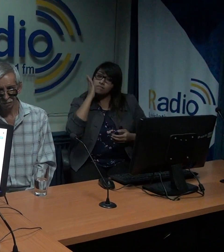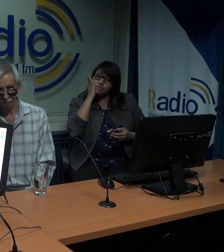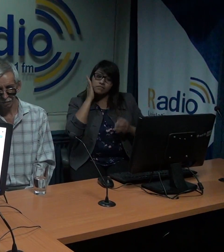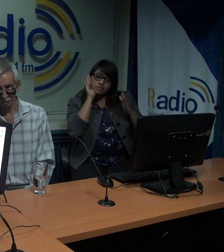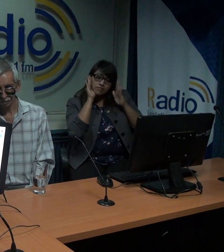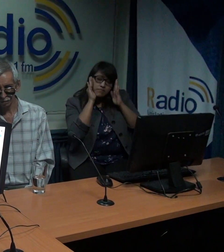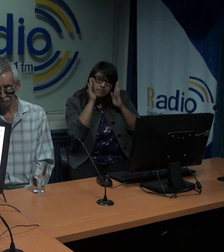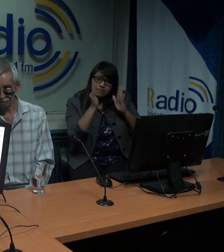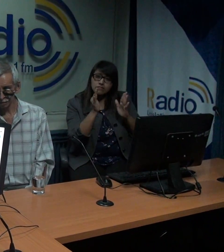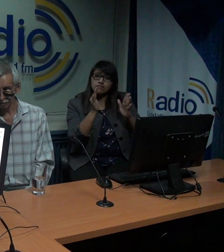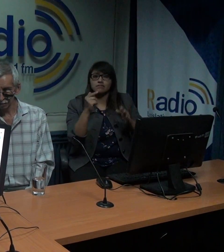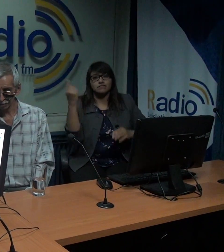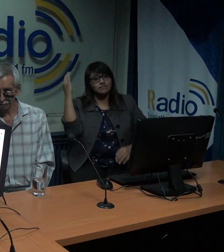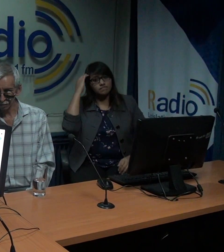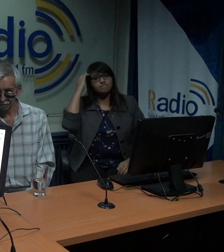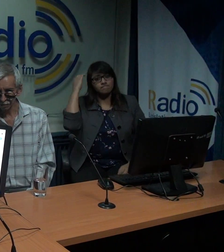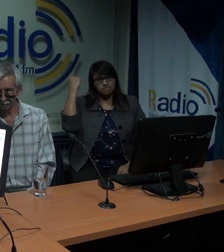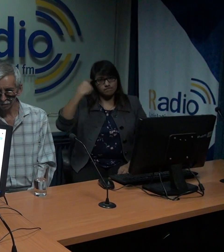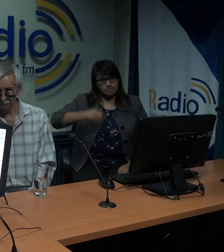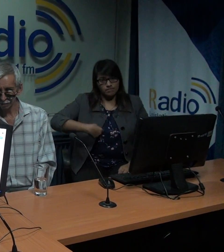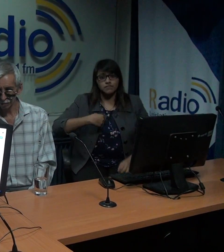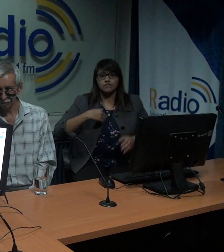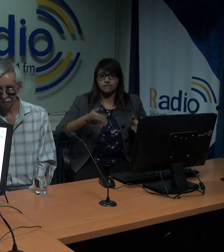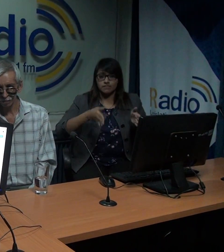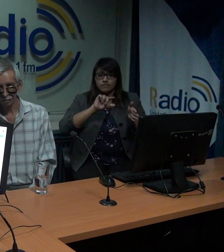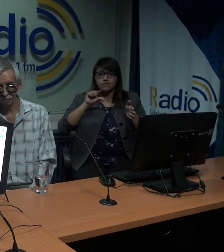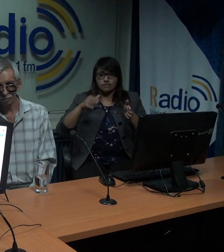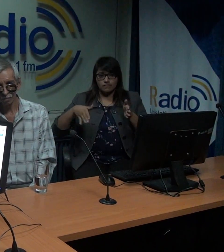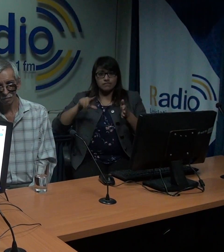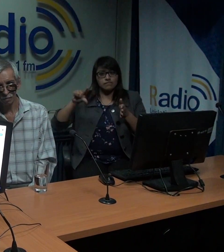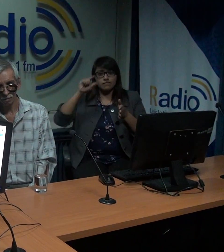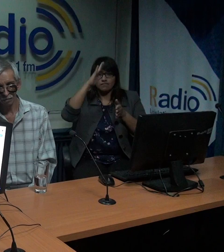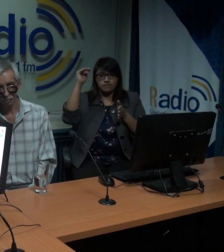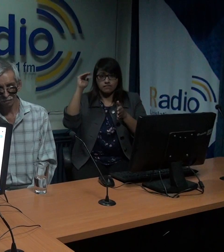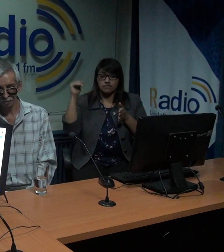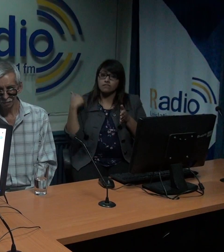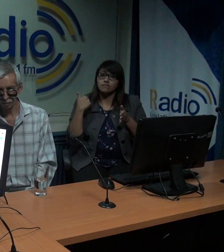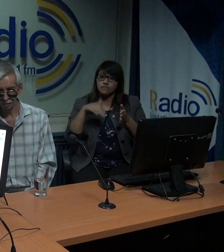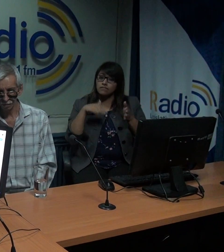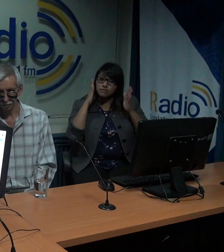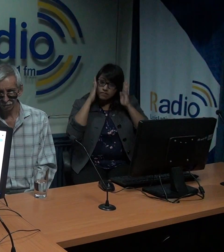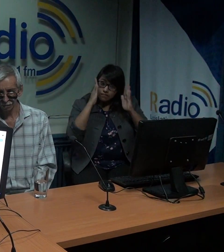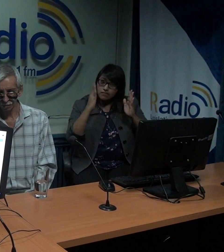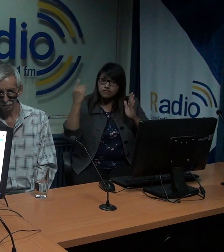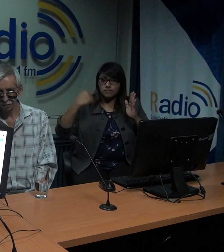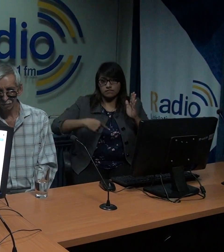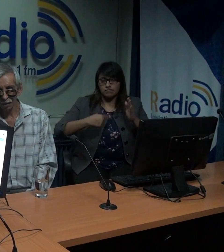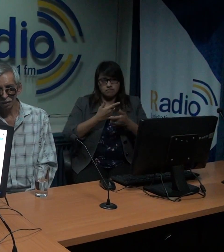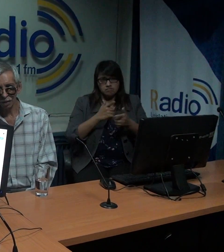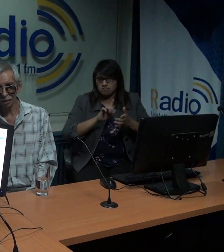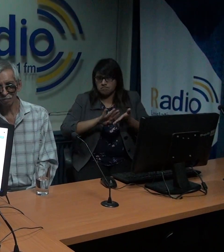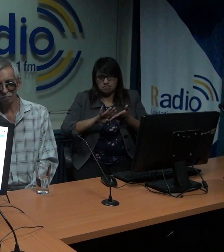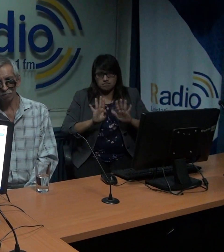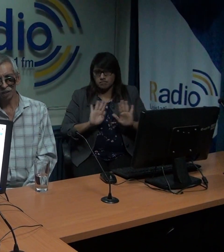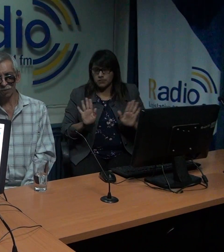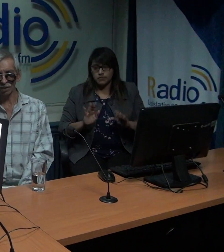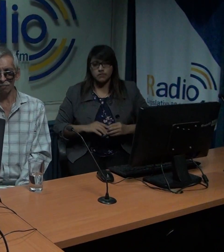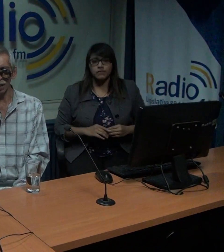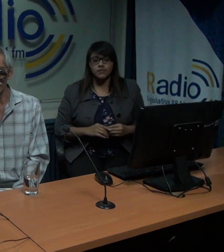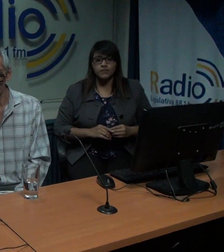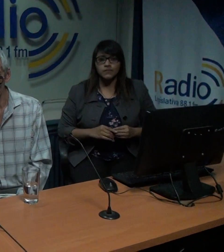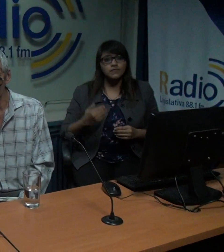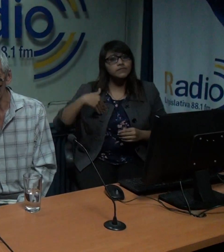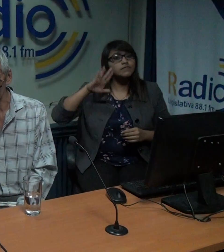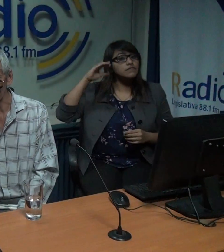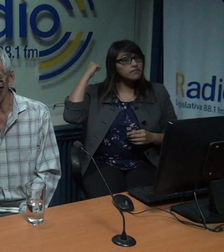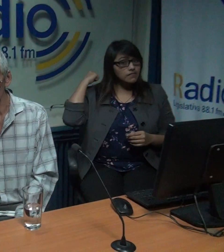atención y sepan que hay entidades que están obligadas en nuestro país a brindar esa atención y de manera gratuita? En